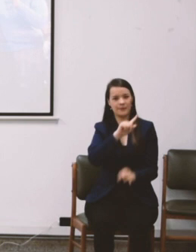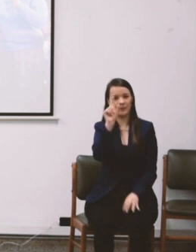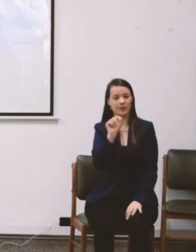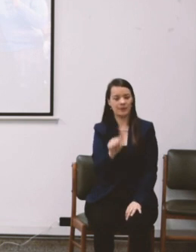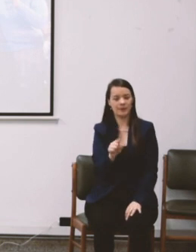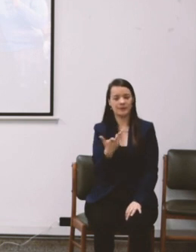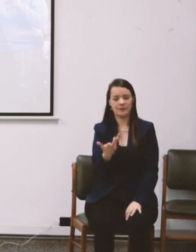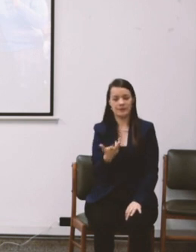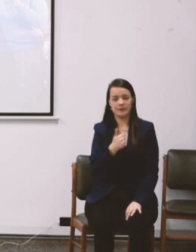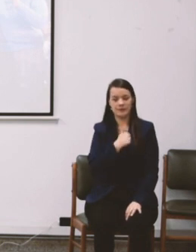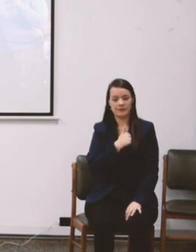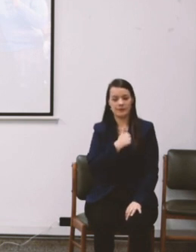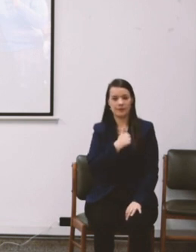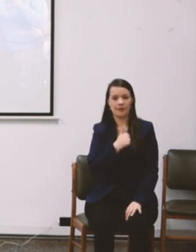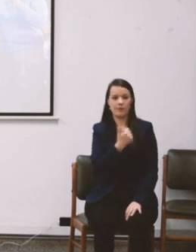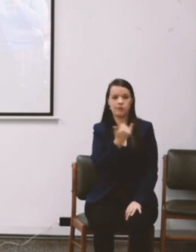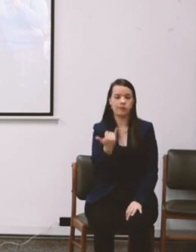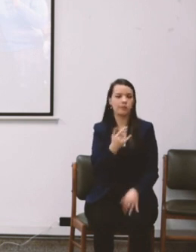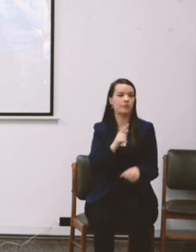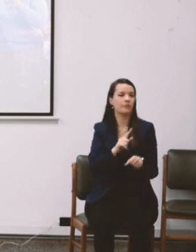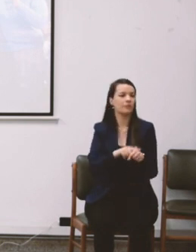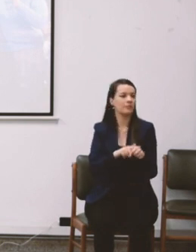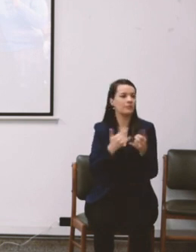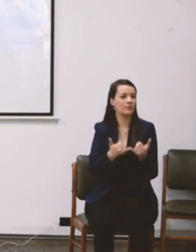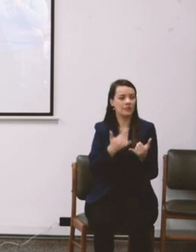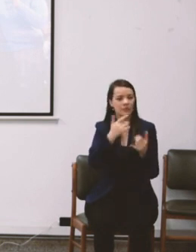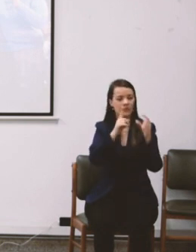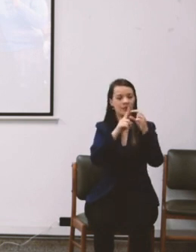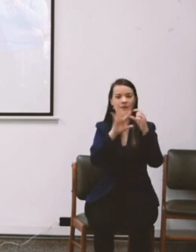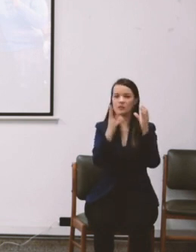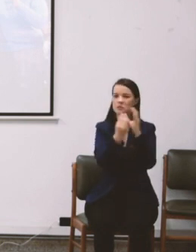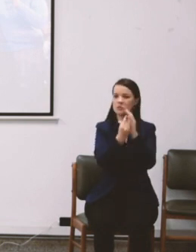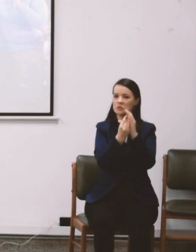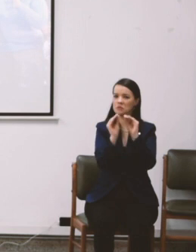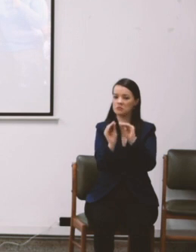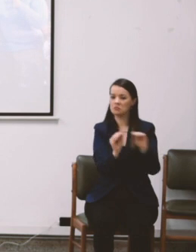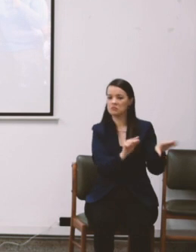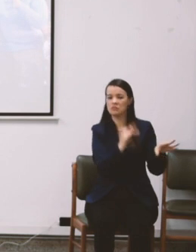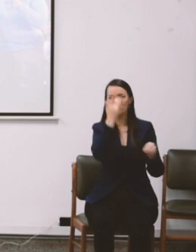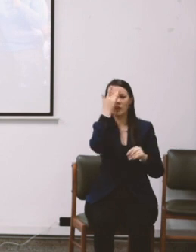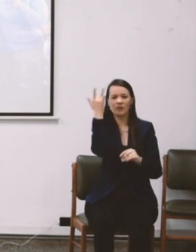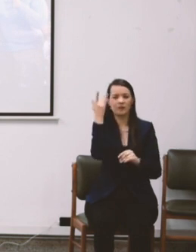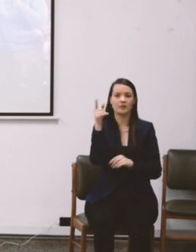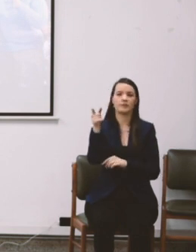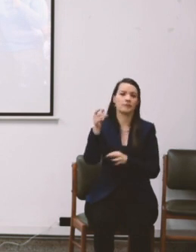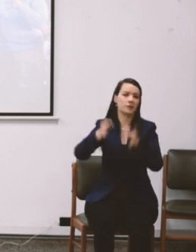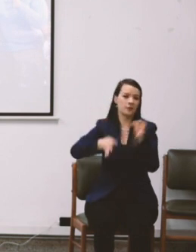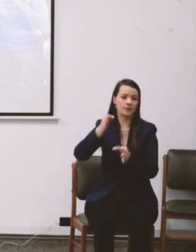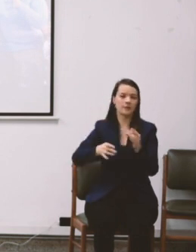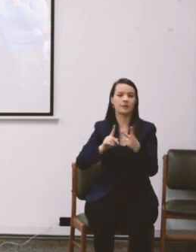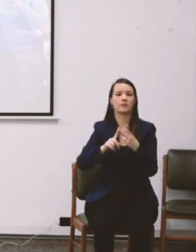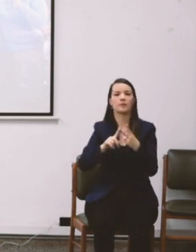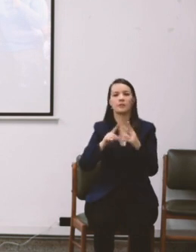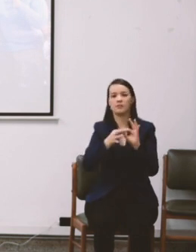qué es lo que hoy en día ha dejado el hablar de inclusión, no solamente en temas jurídicos, sino también como en